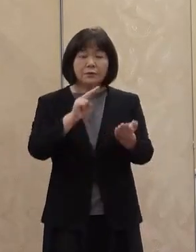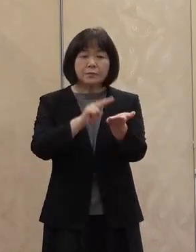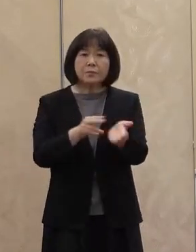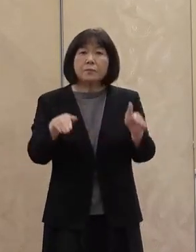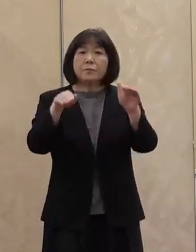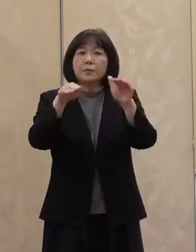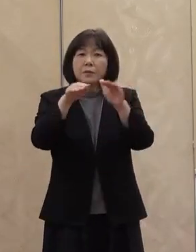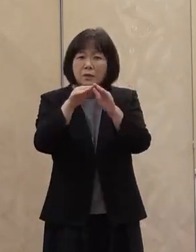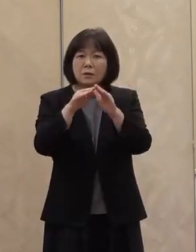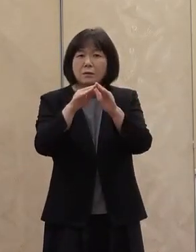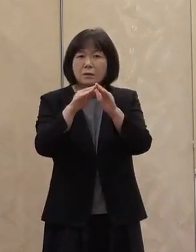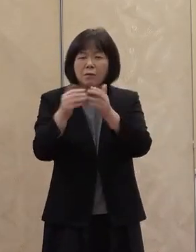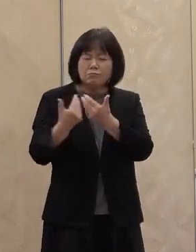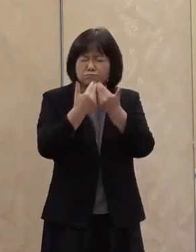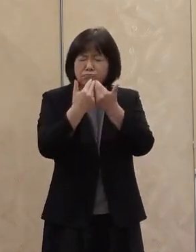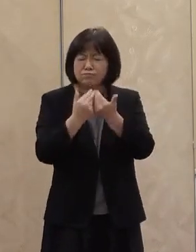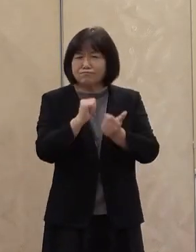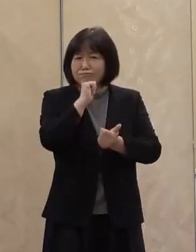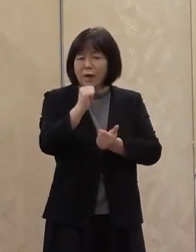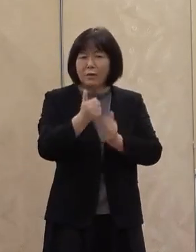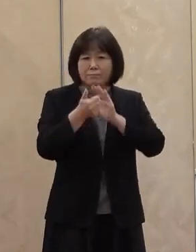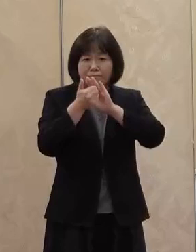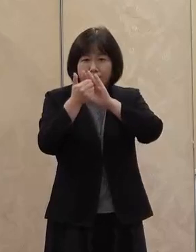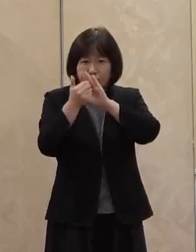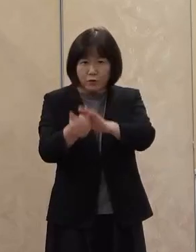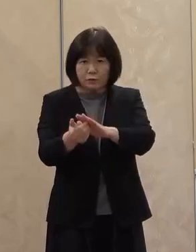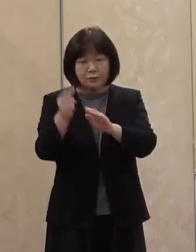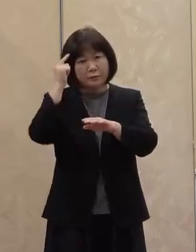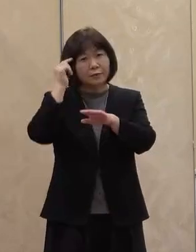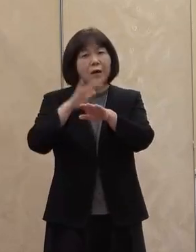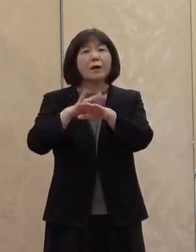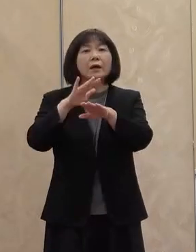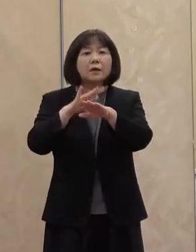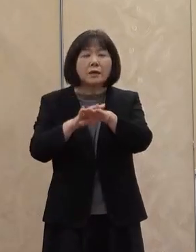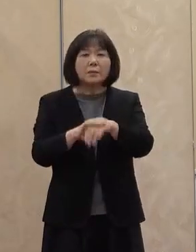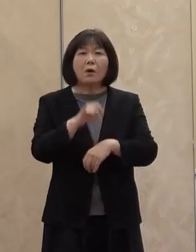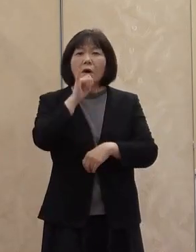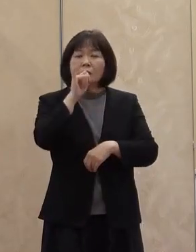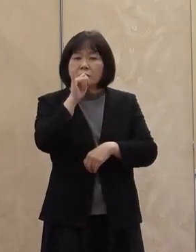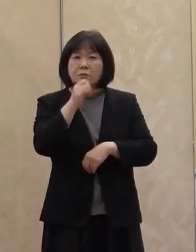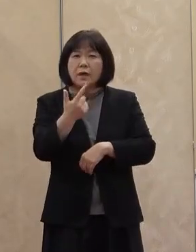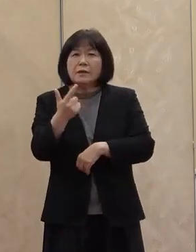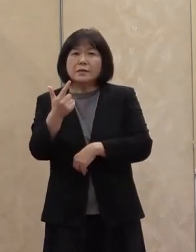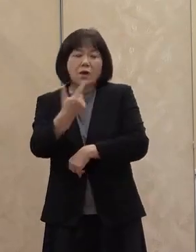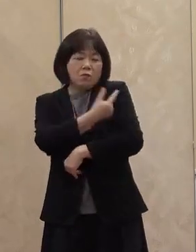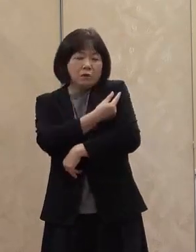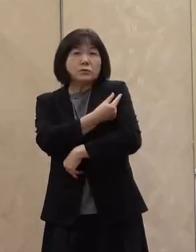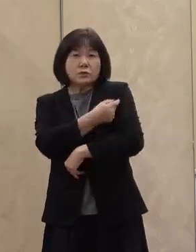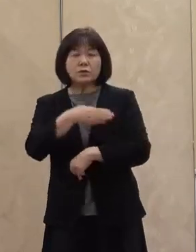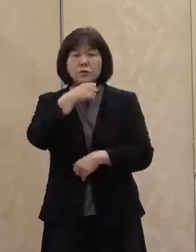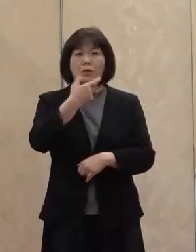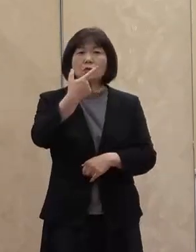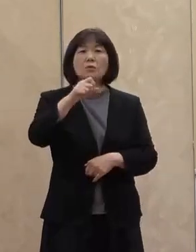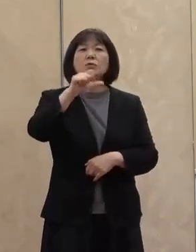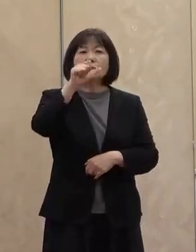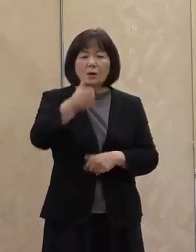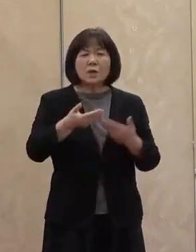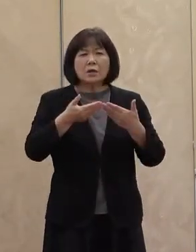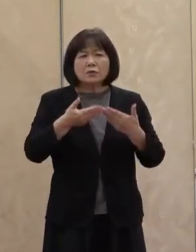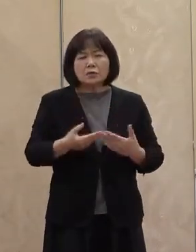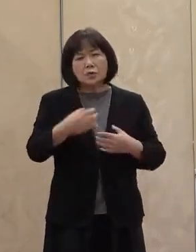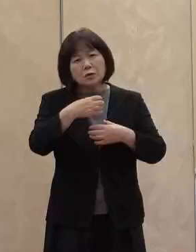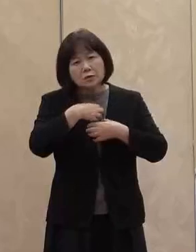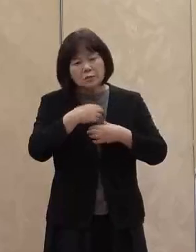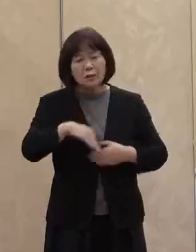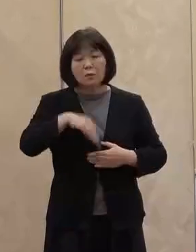の逼迫を防ぐという観点からも、このインフルエンザワクチンの65歳以上、特に重症化しやすい高齢者